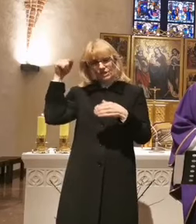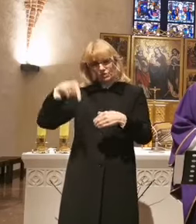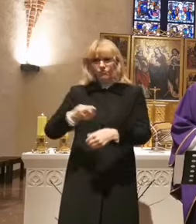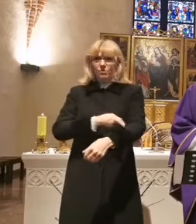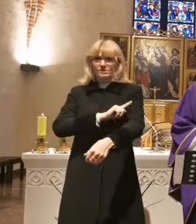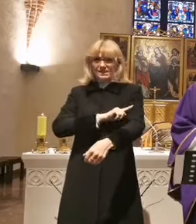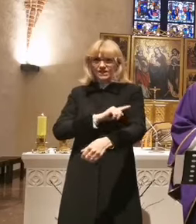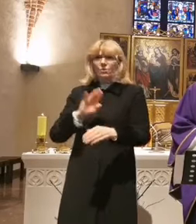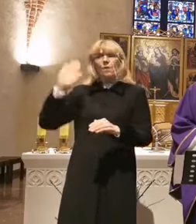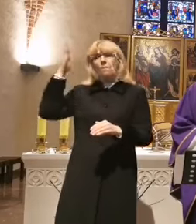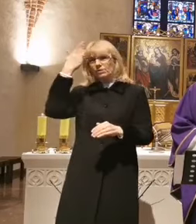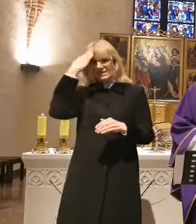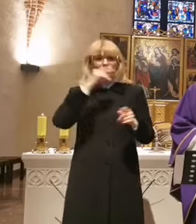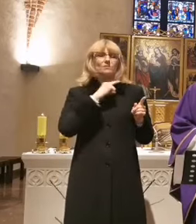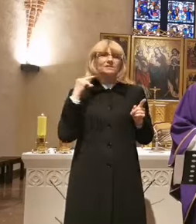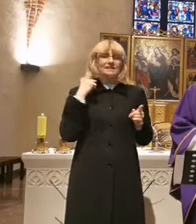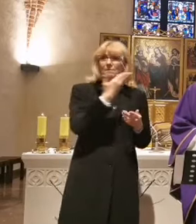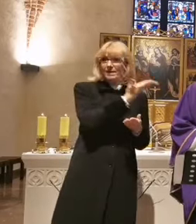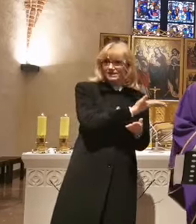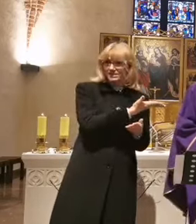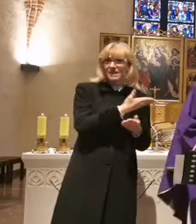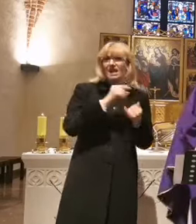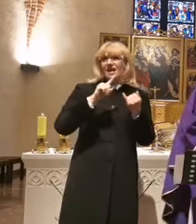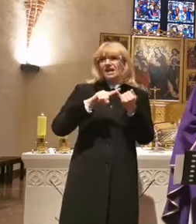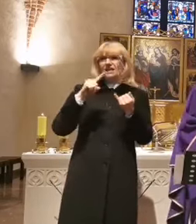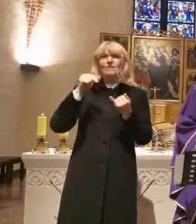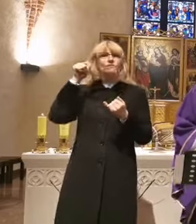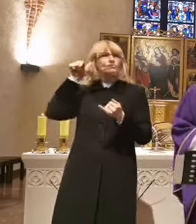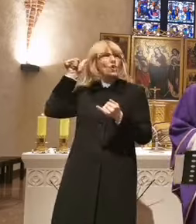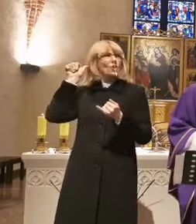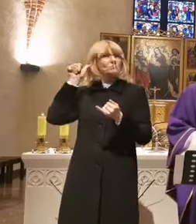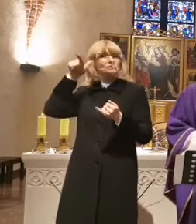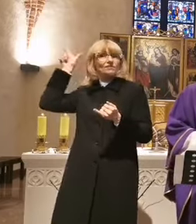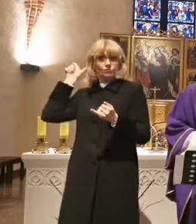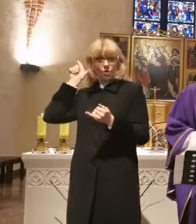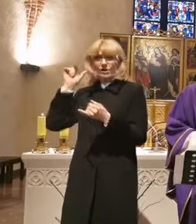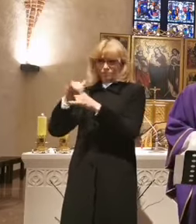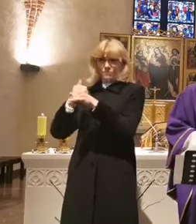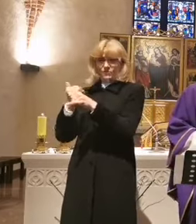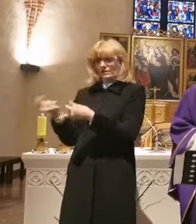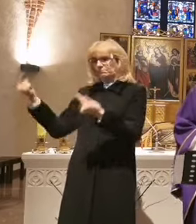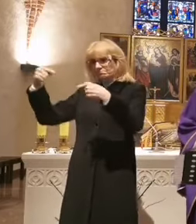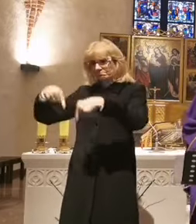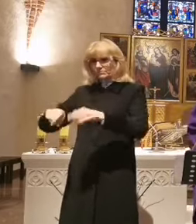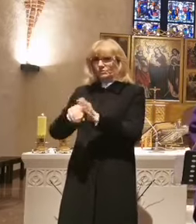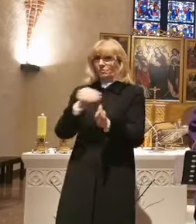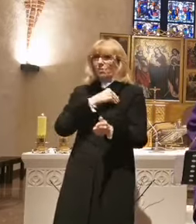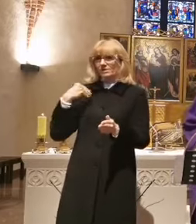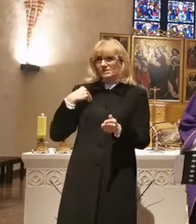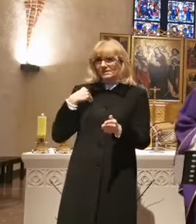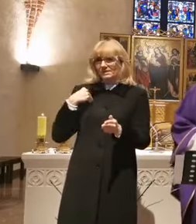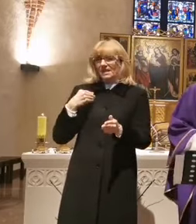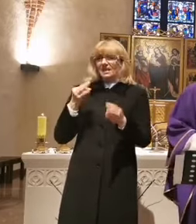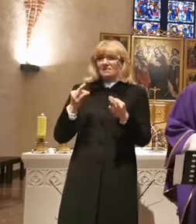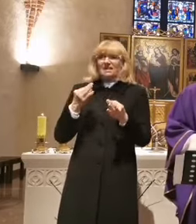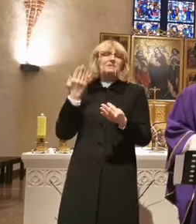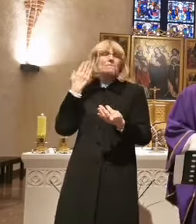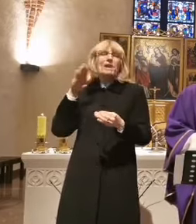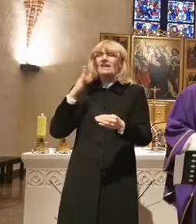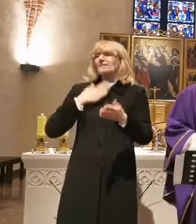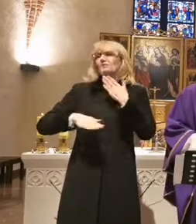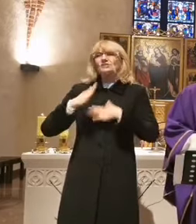i wczoraj przyjechałem do Polski, nie wczoraj, tylko w piątek. A dziś bardzo się cieszę, że